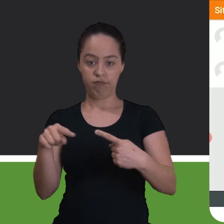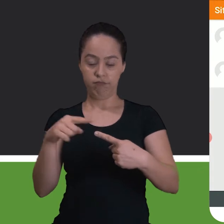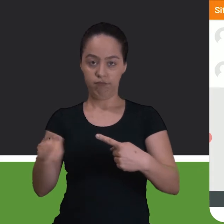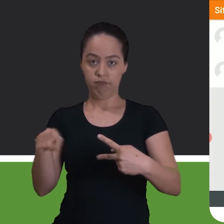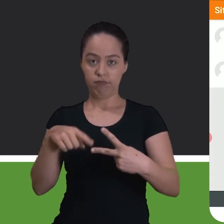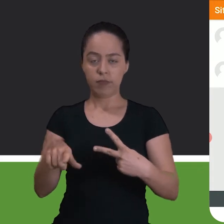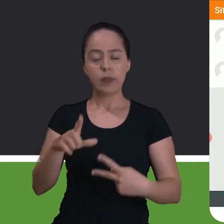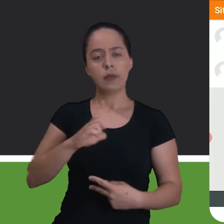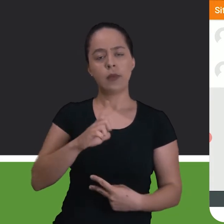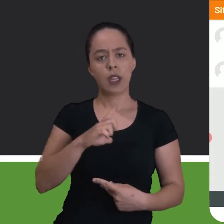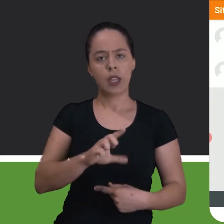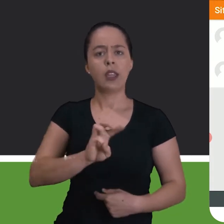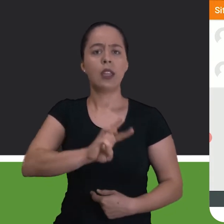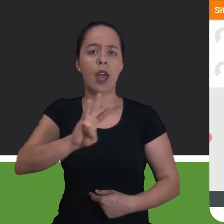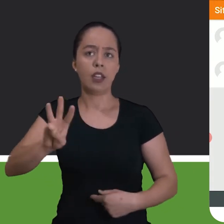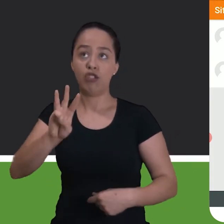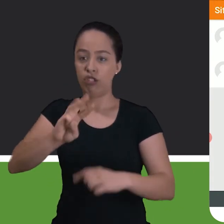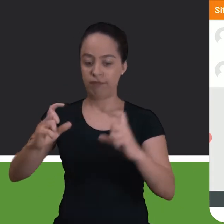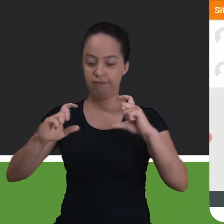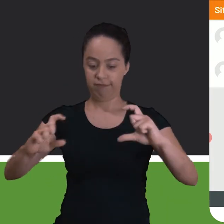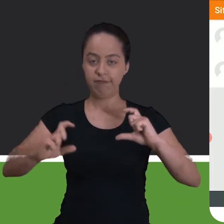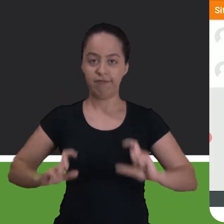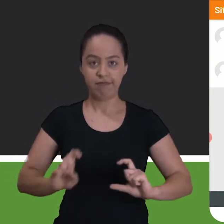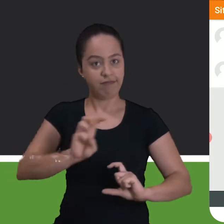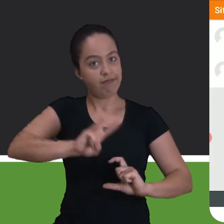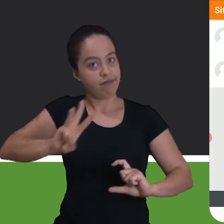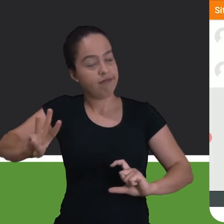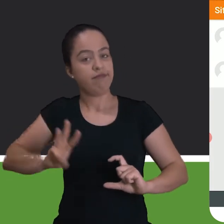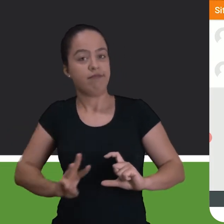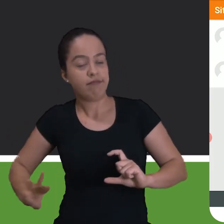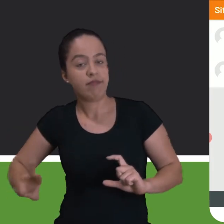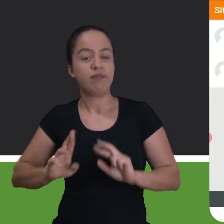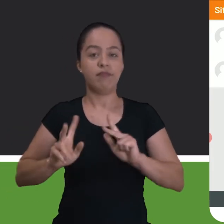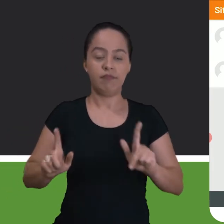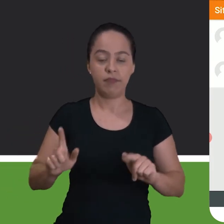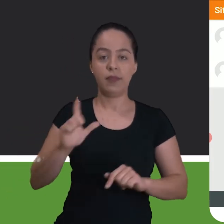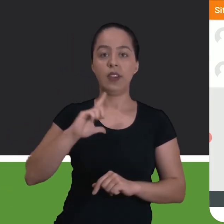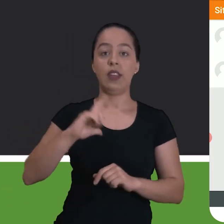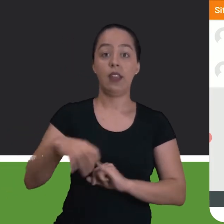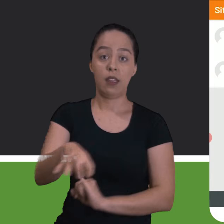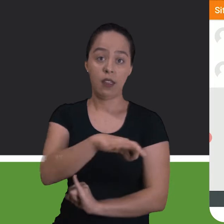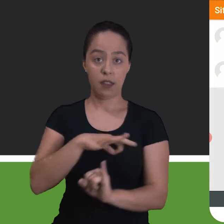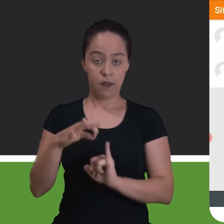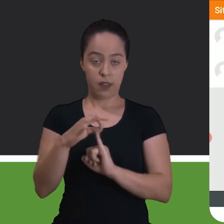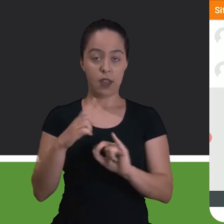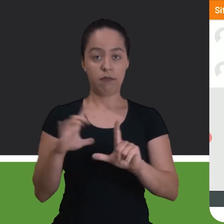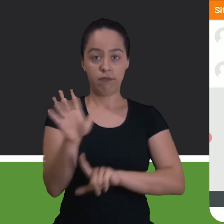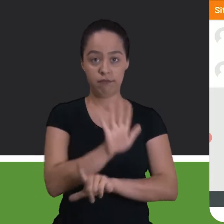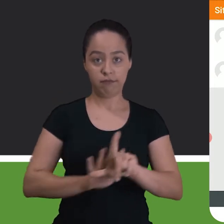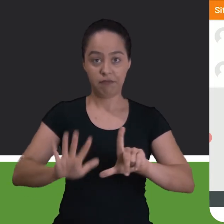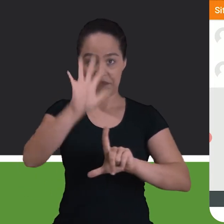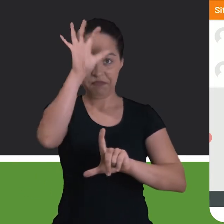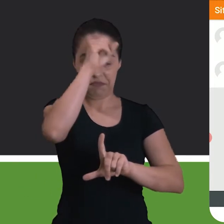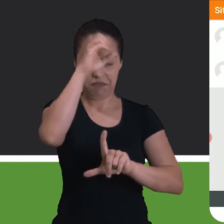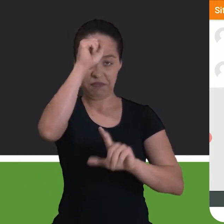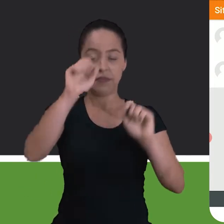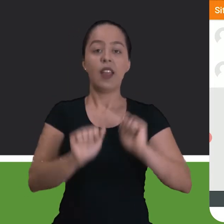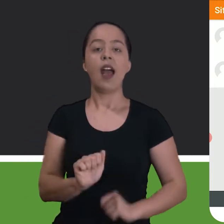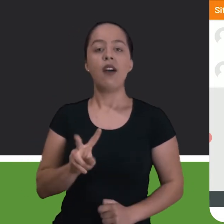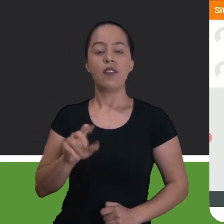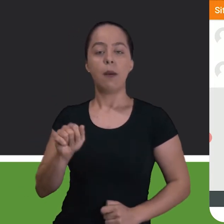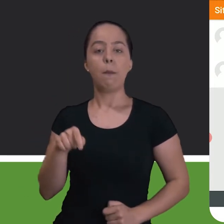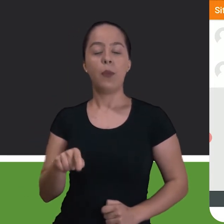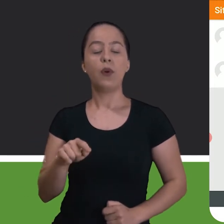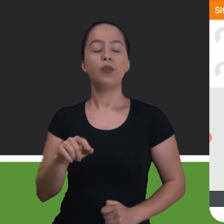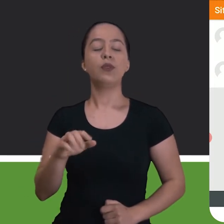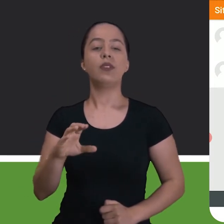e aí é entre sites diferentes né então a gente aqui no ifes a gente tem o ambiente virtual de aprendizagem que esse